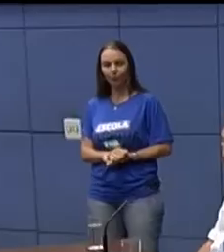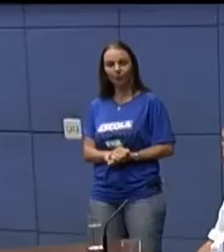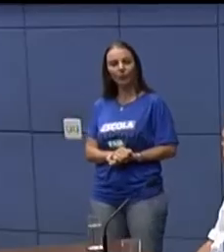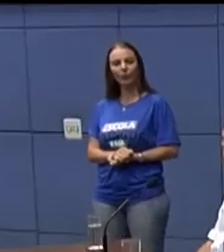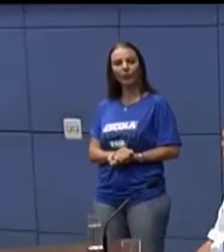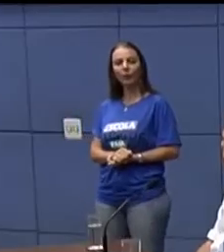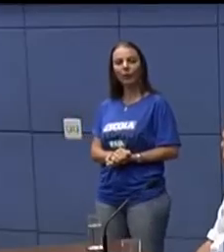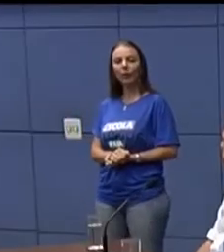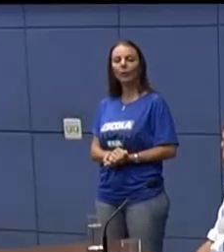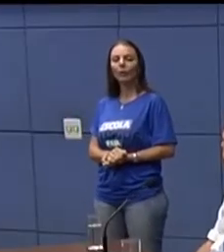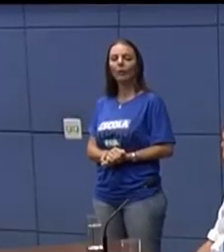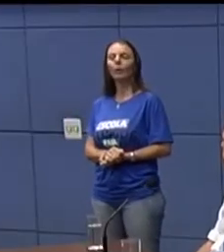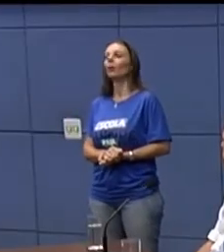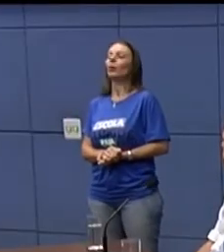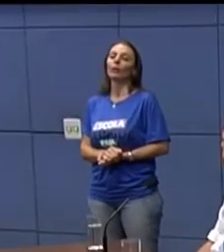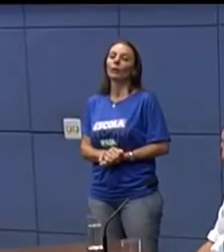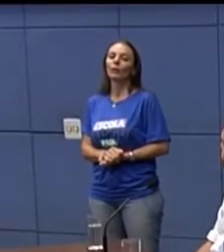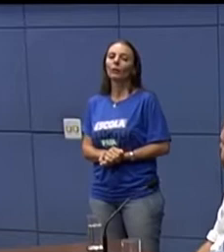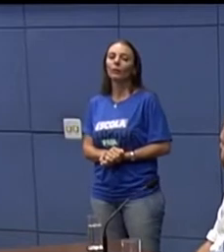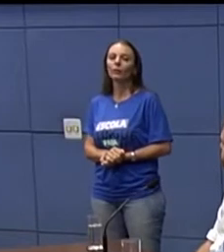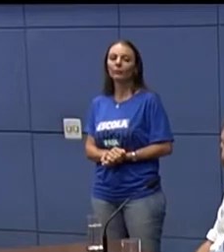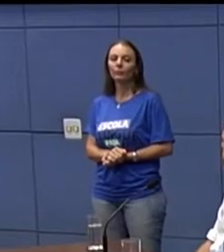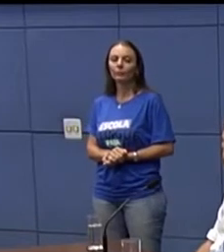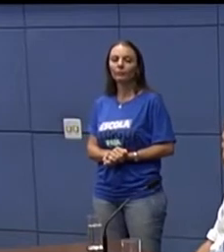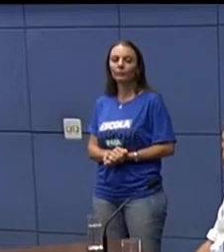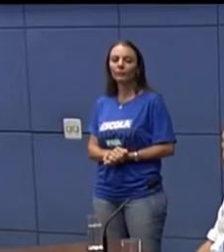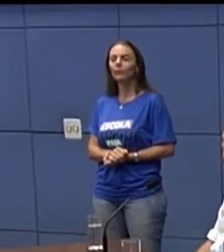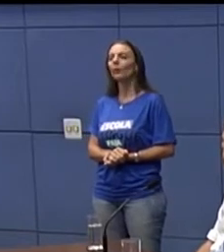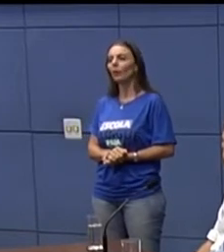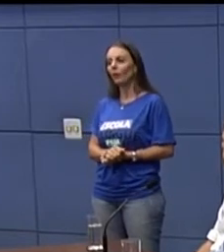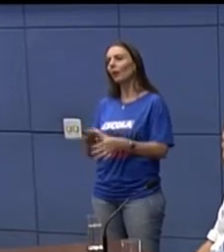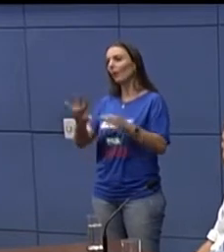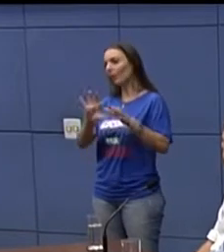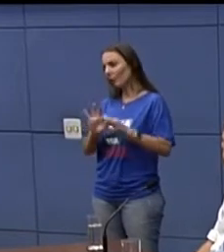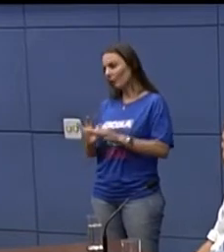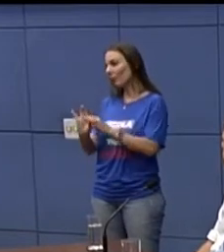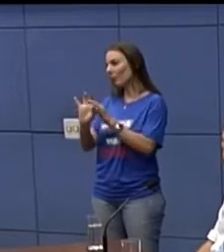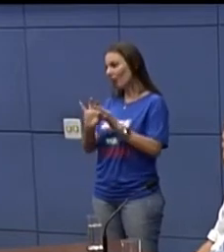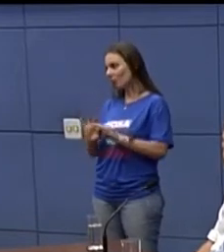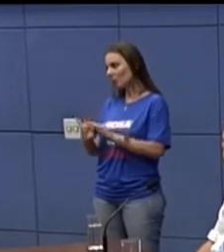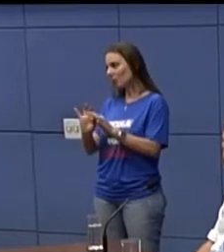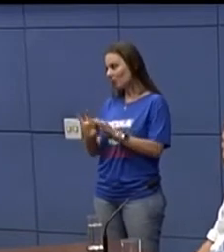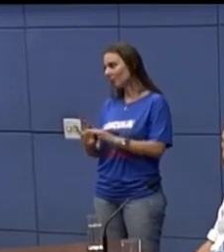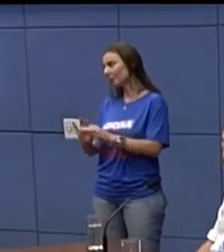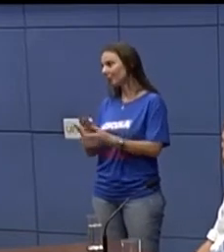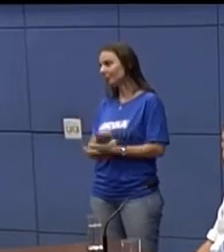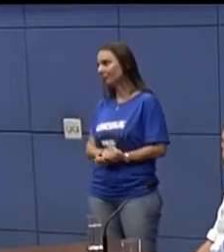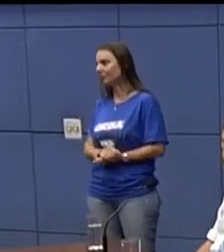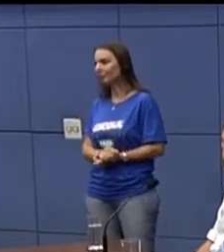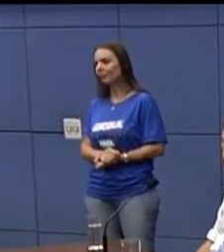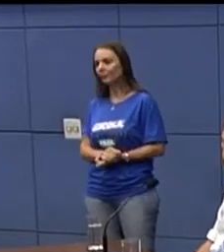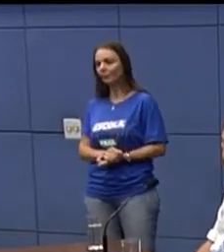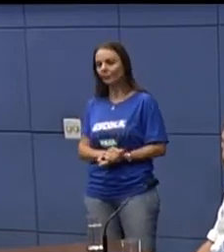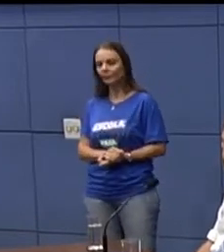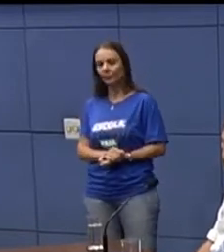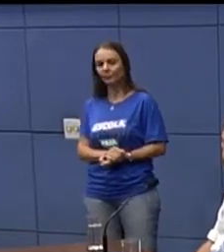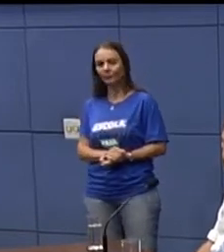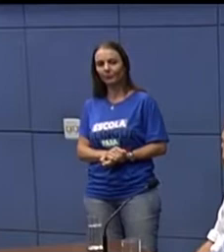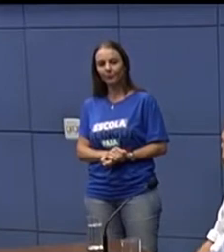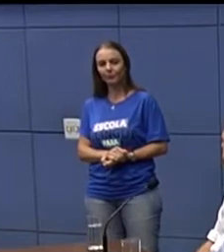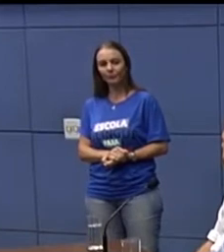A federação citada por esse vereador é a Federação Nacional de Educação e Integração dos Surdos,